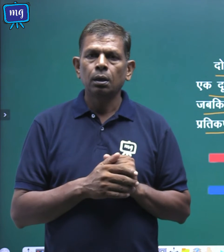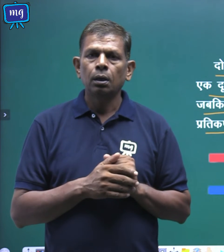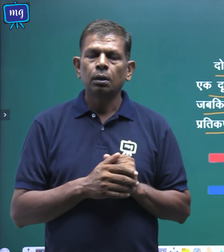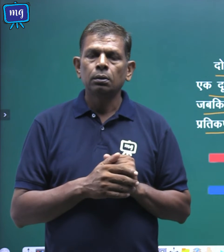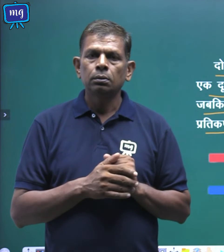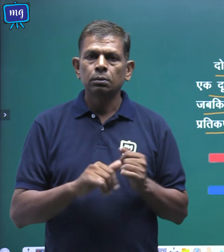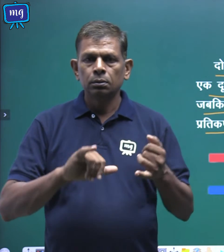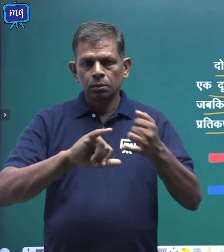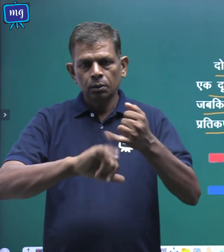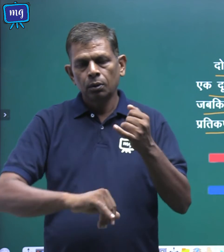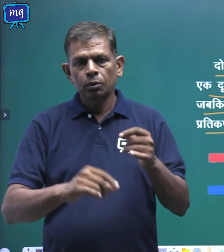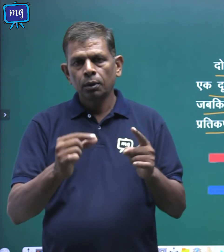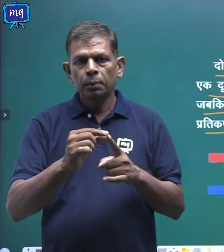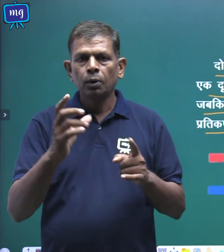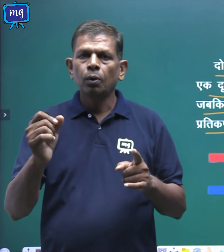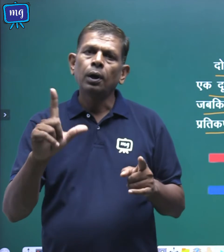दक्षिणी ध्रुव है।